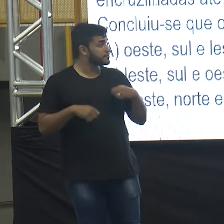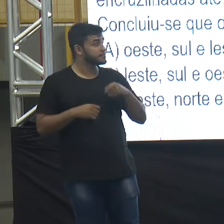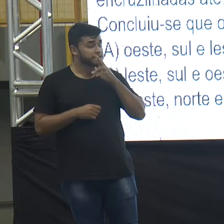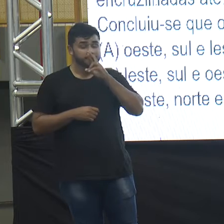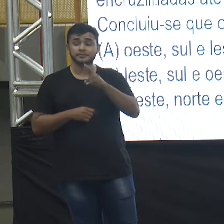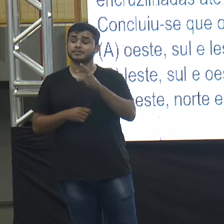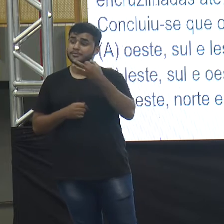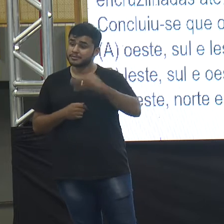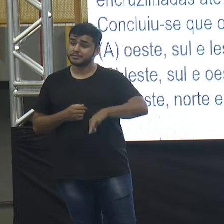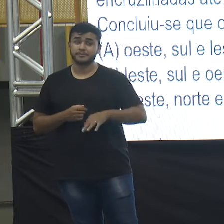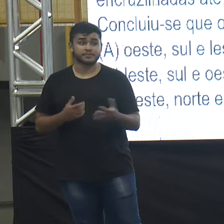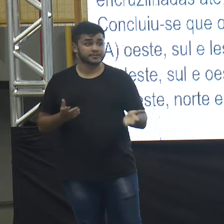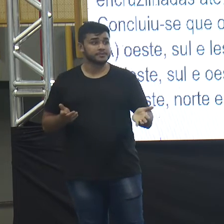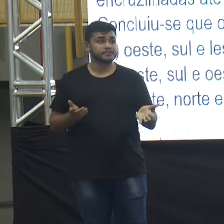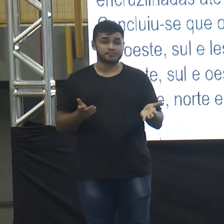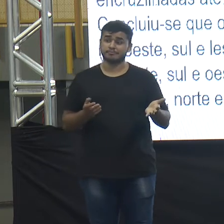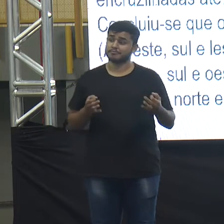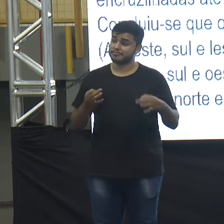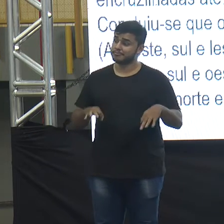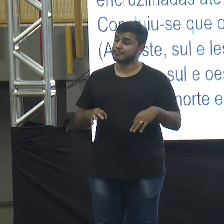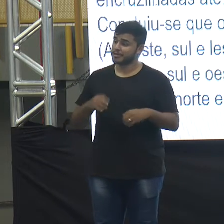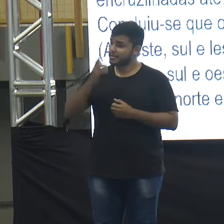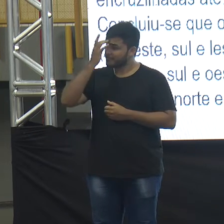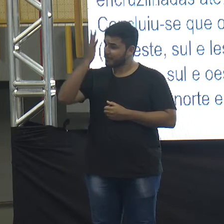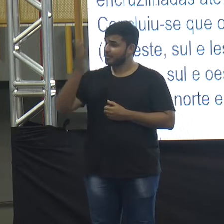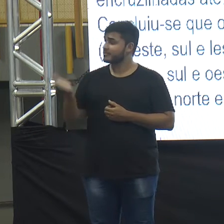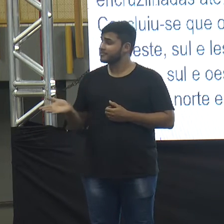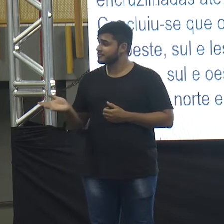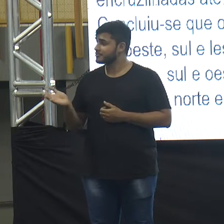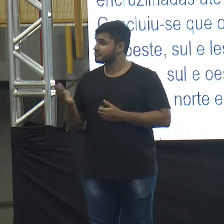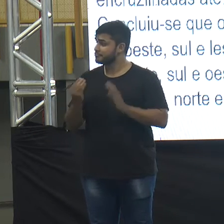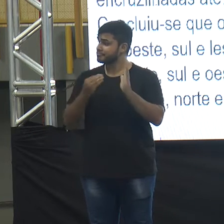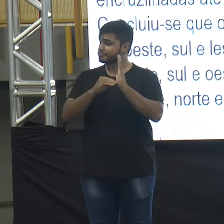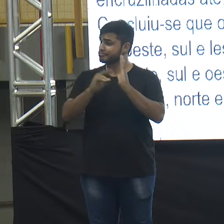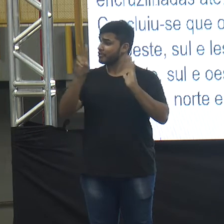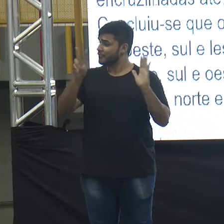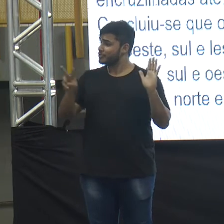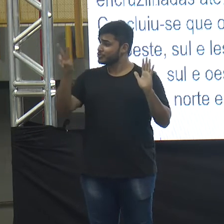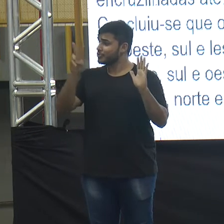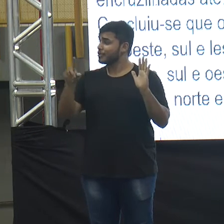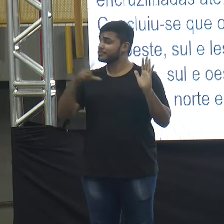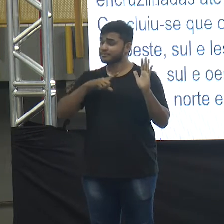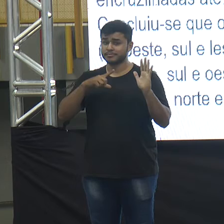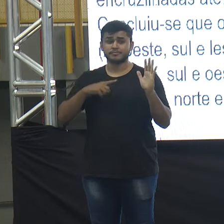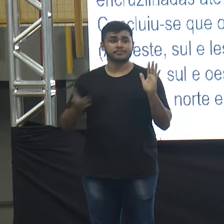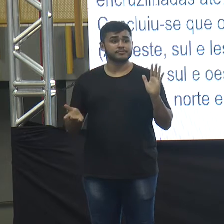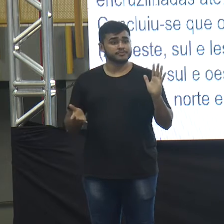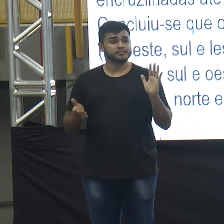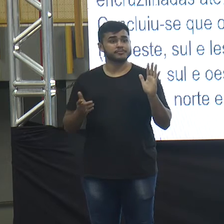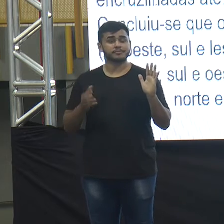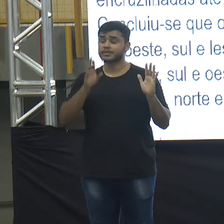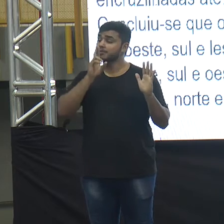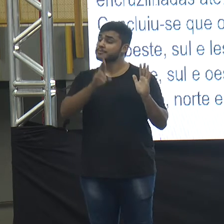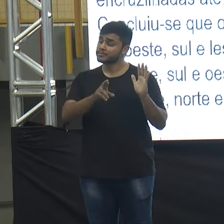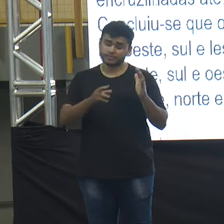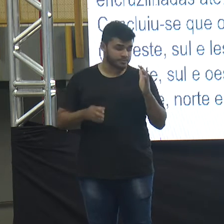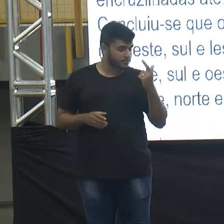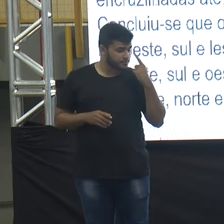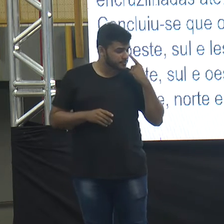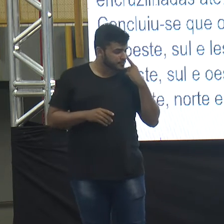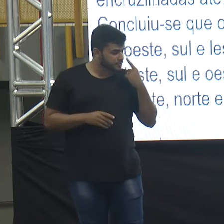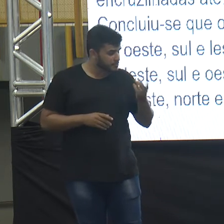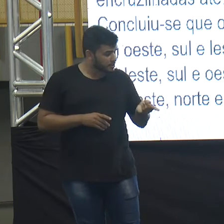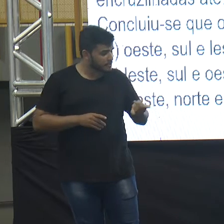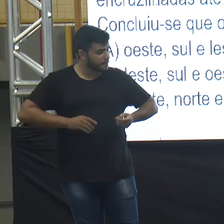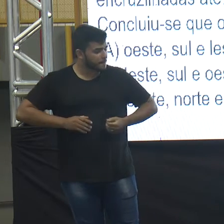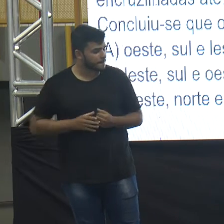Aí diz: professor, tá aí, eu achei fácil. Isso cai no vestibular? Criatura, olha de onde é a questão. É do